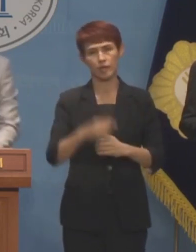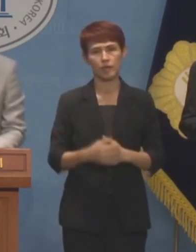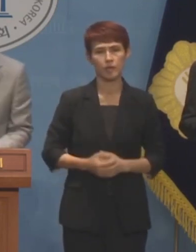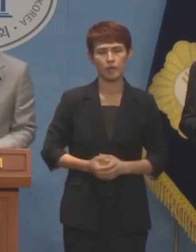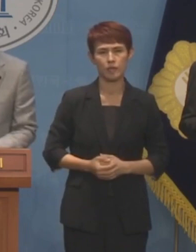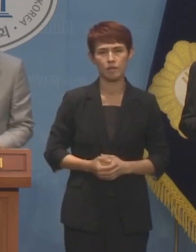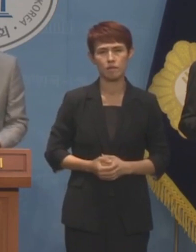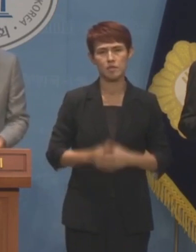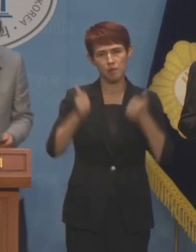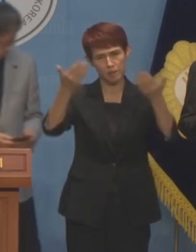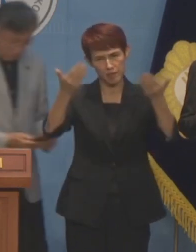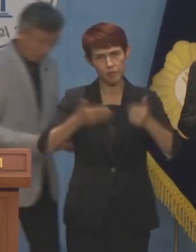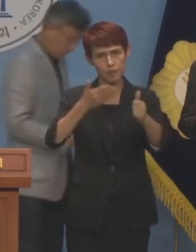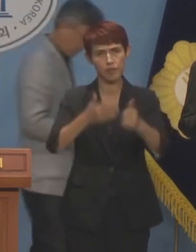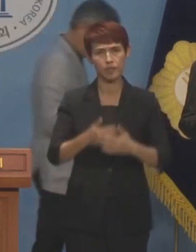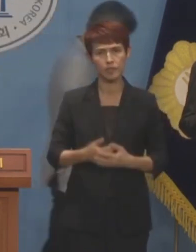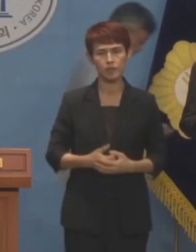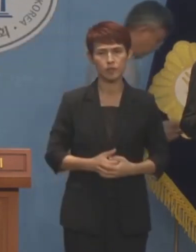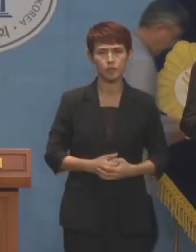감사합니다.